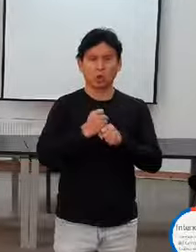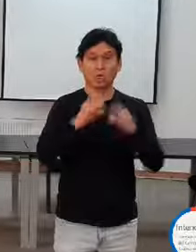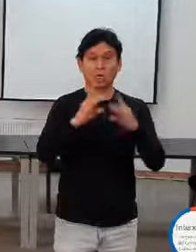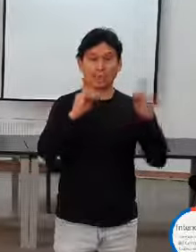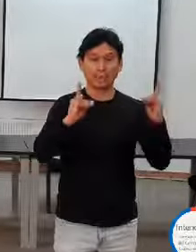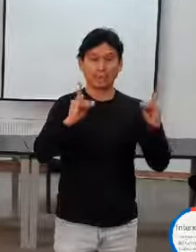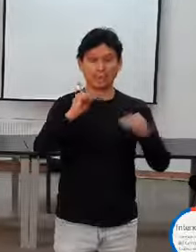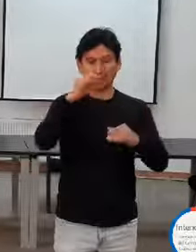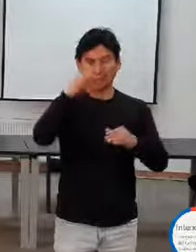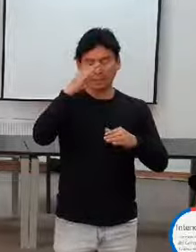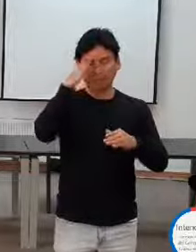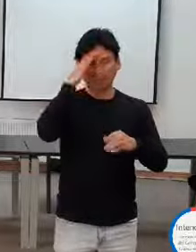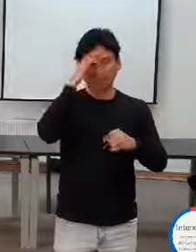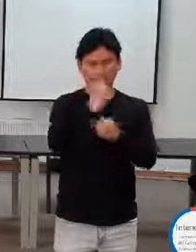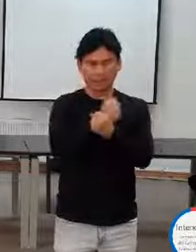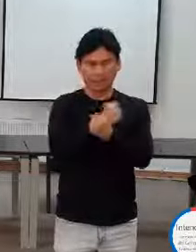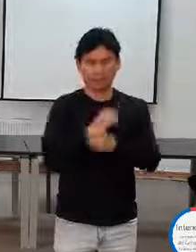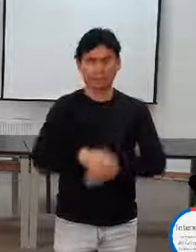número 27.